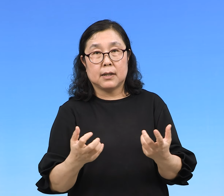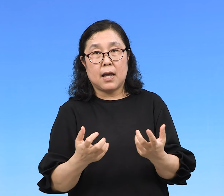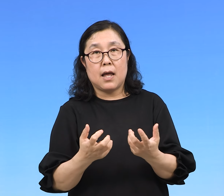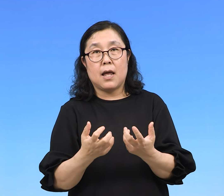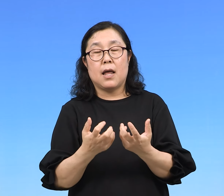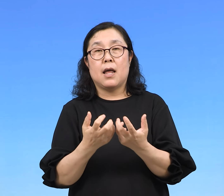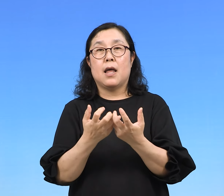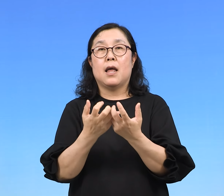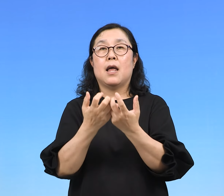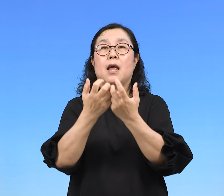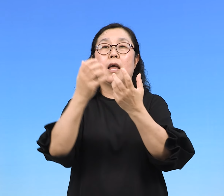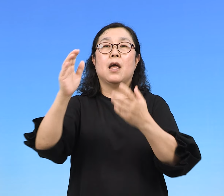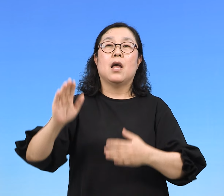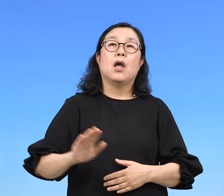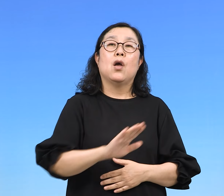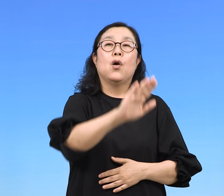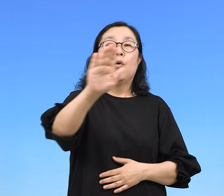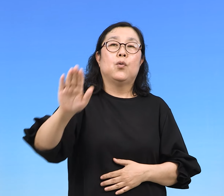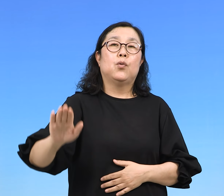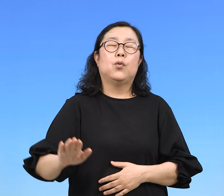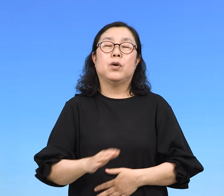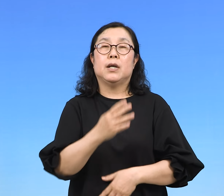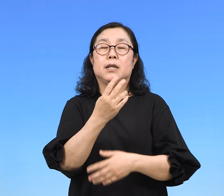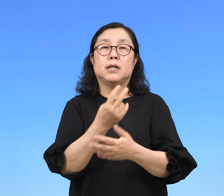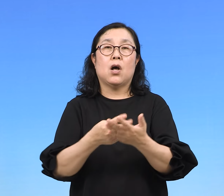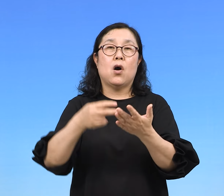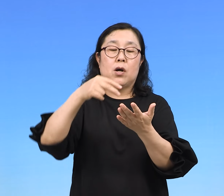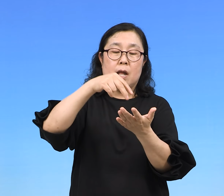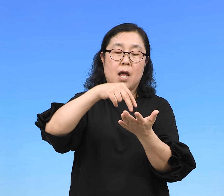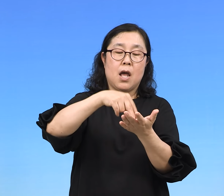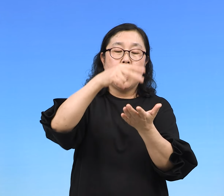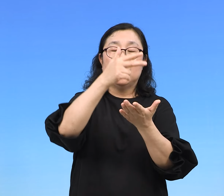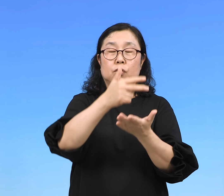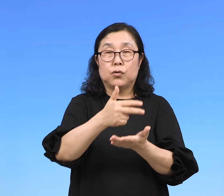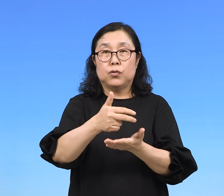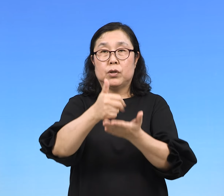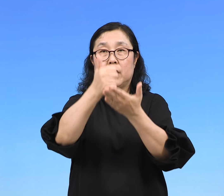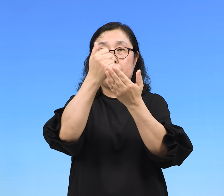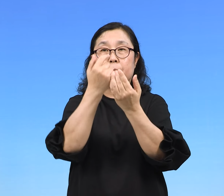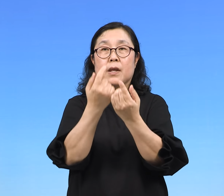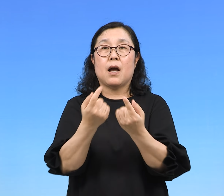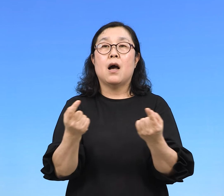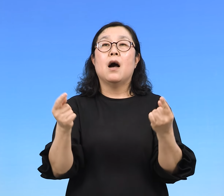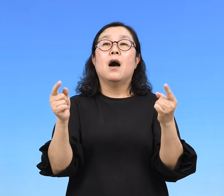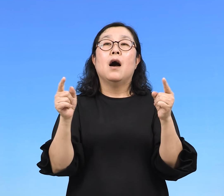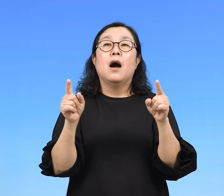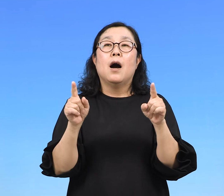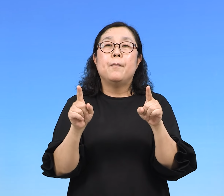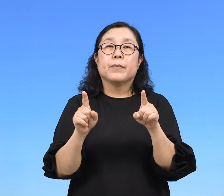여러분, 이거 믿으십니까? 우린 선의 주님과 함께